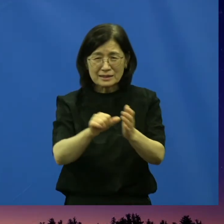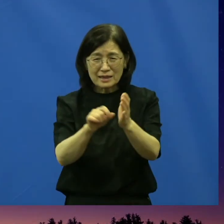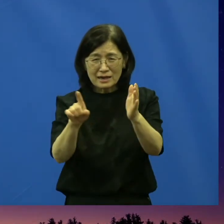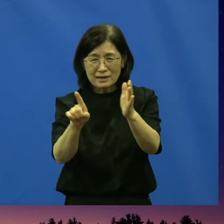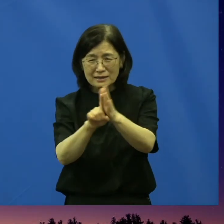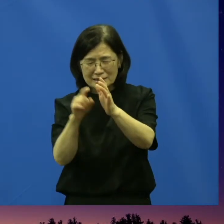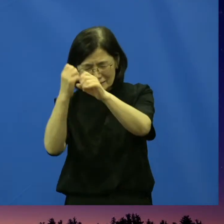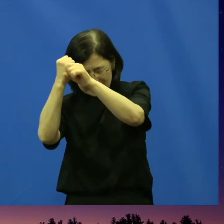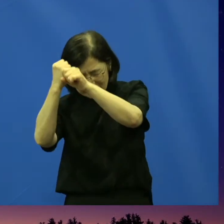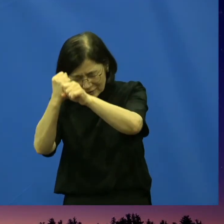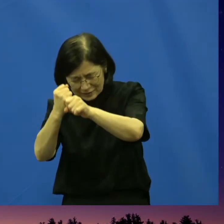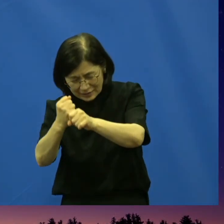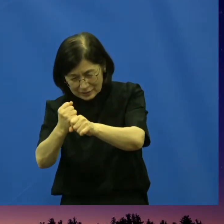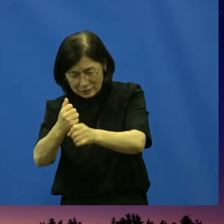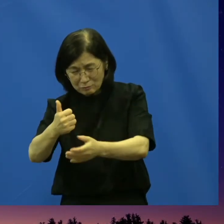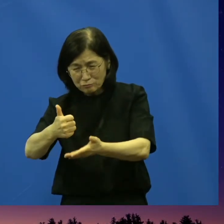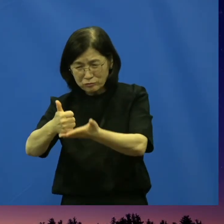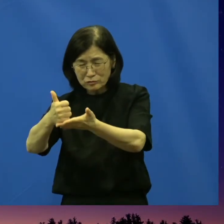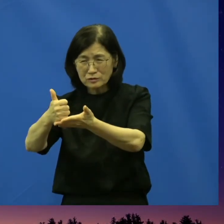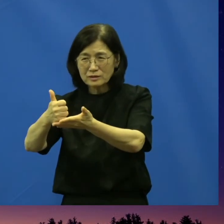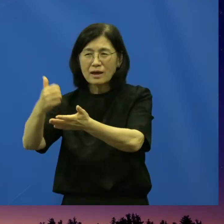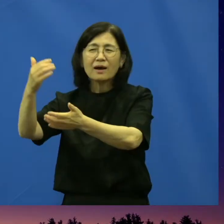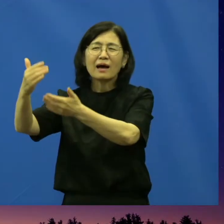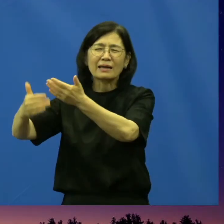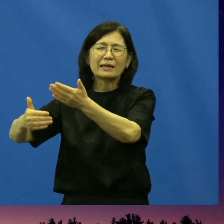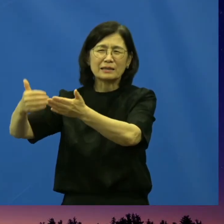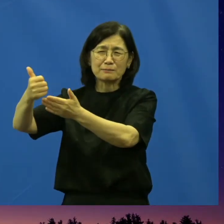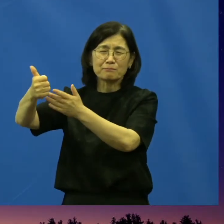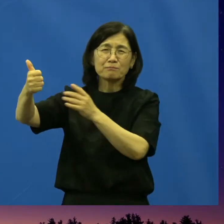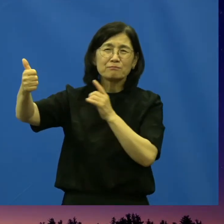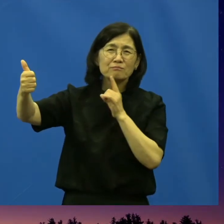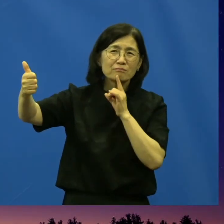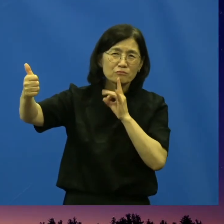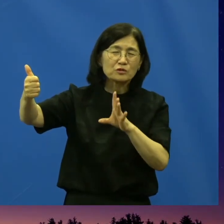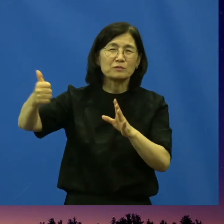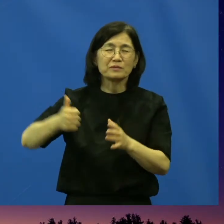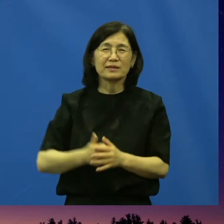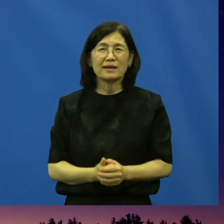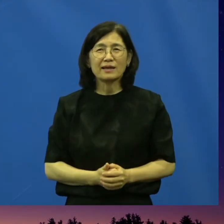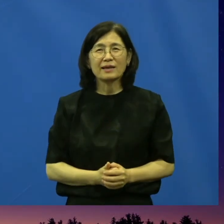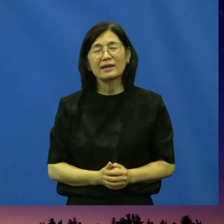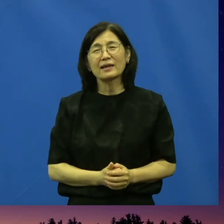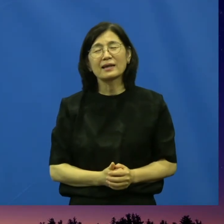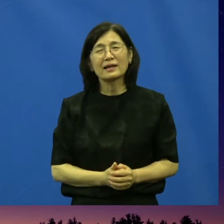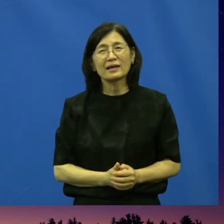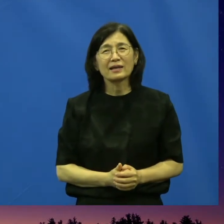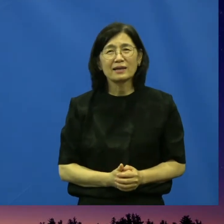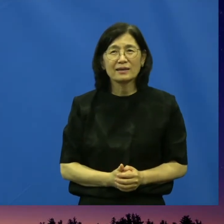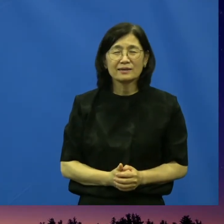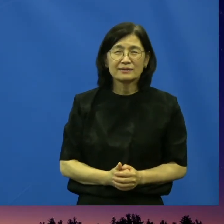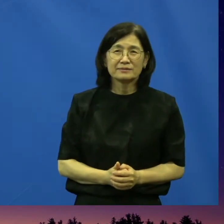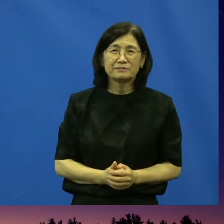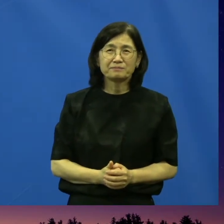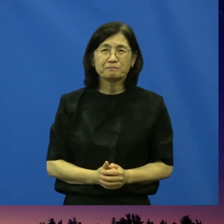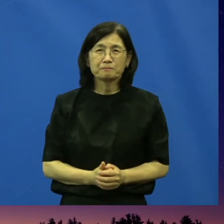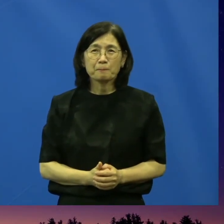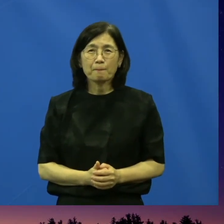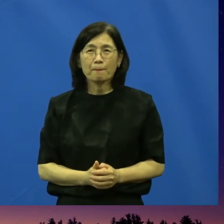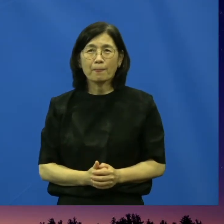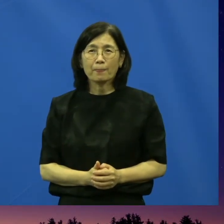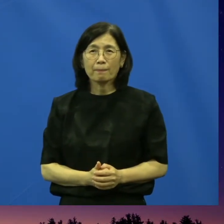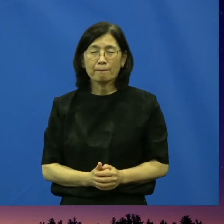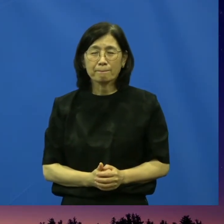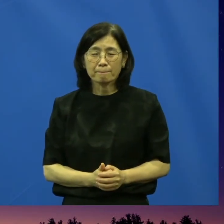없다는 거죠. 그 전능하신 자의 어깨, 그죠? 그래서 그분에게